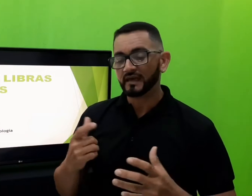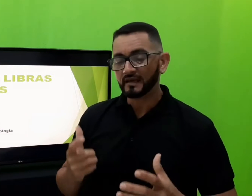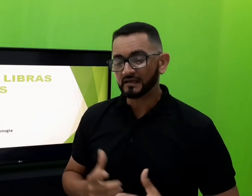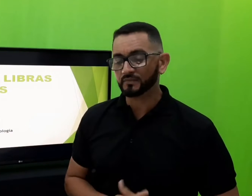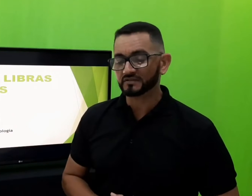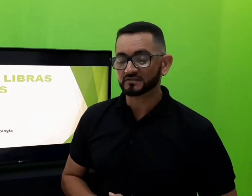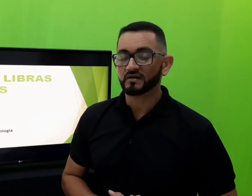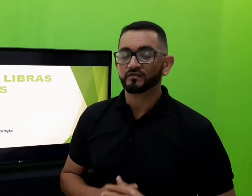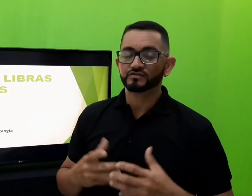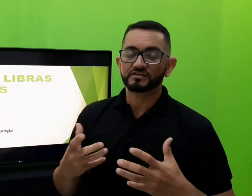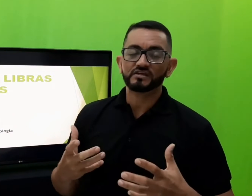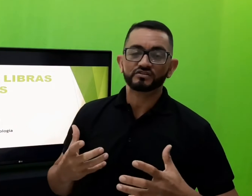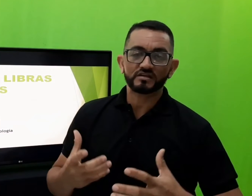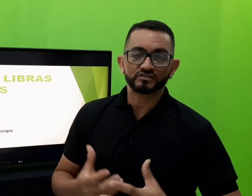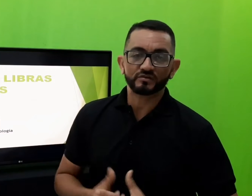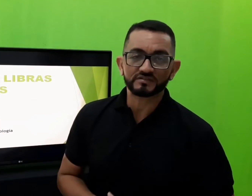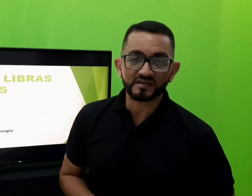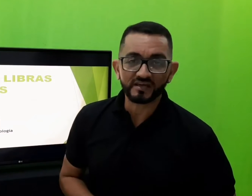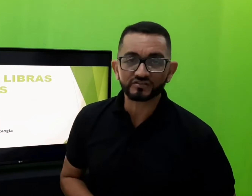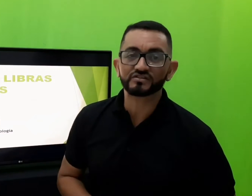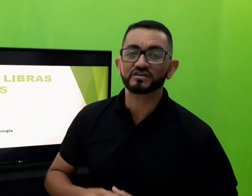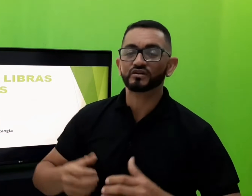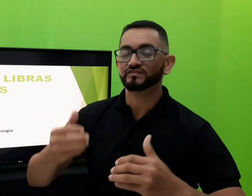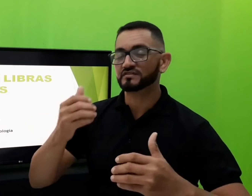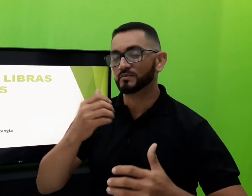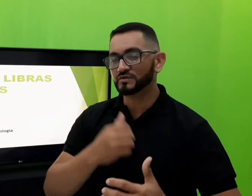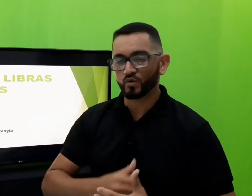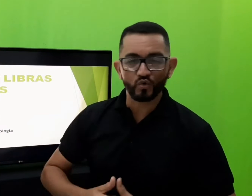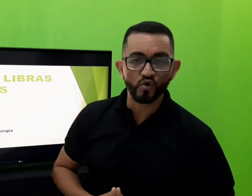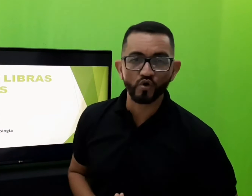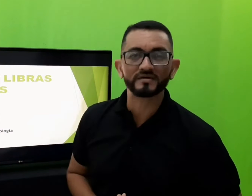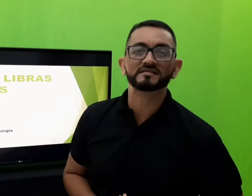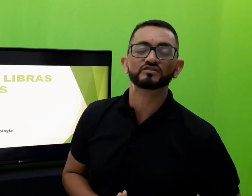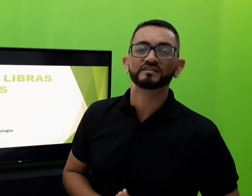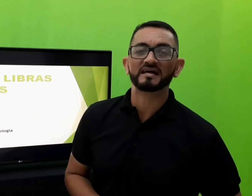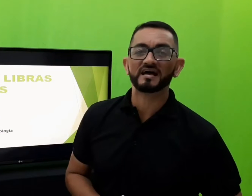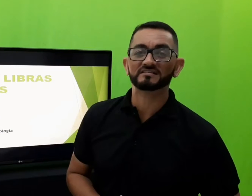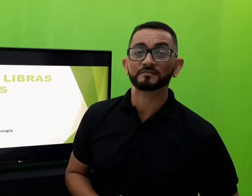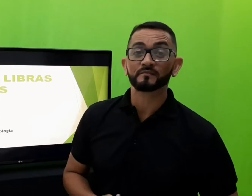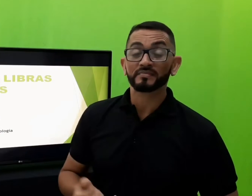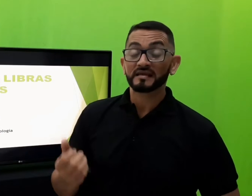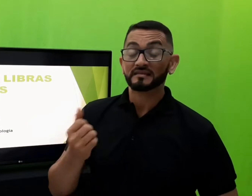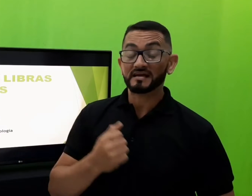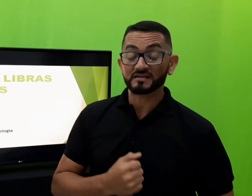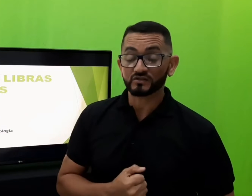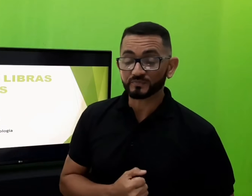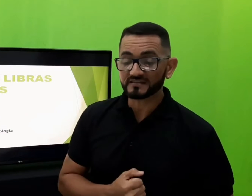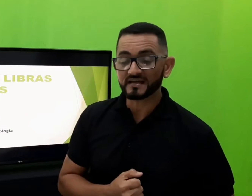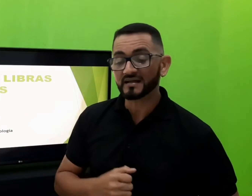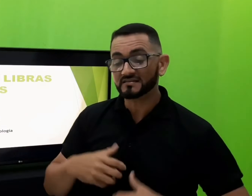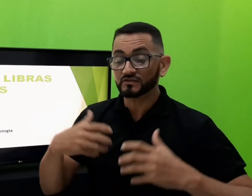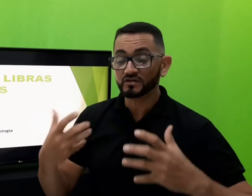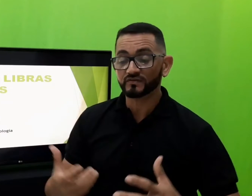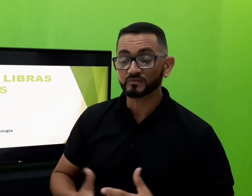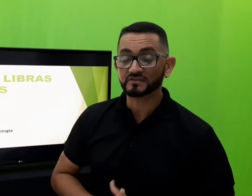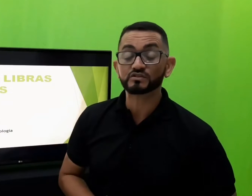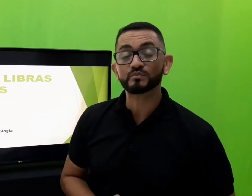em libras. Vocês já estão cientes de que nós fizemos algumas atividades nas aulas passadas e nós vamos, nesse